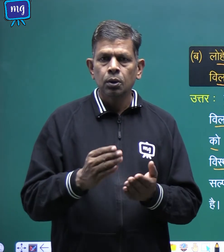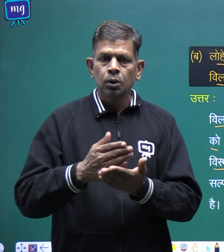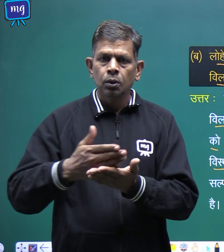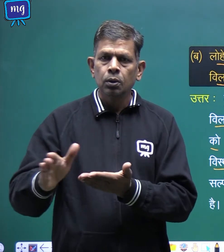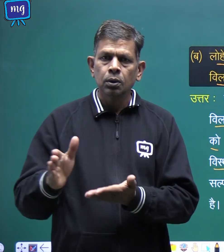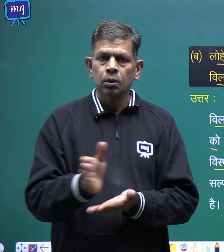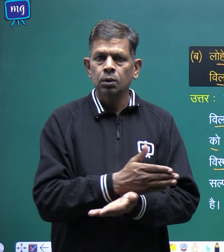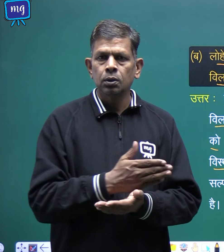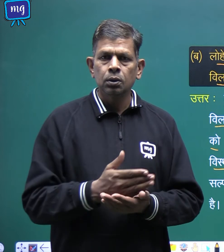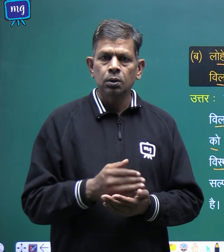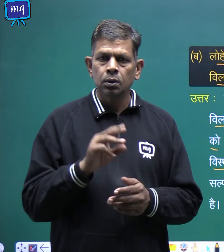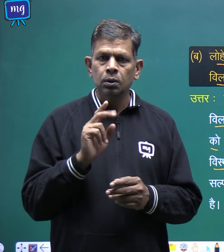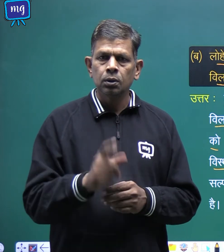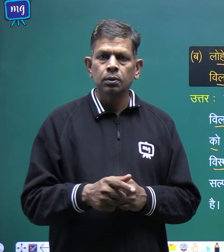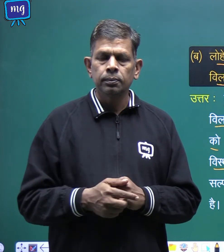विस्थापित कर देता है